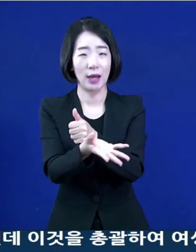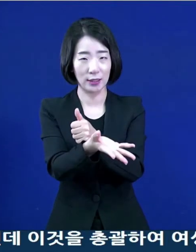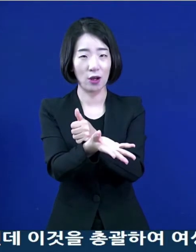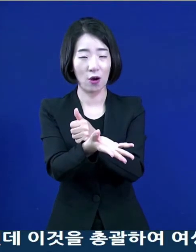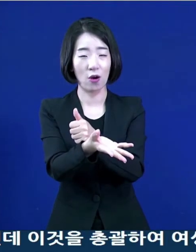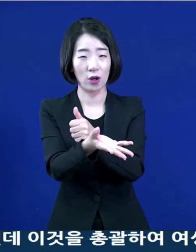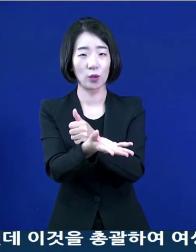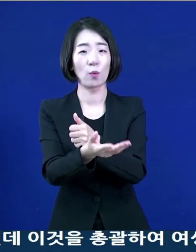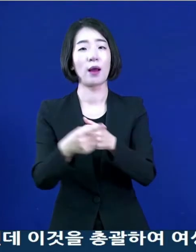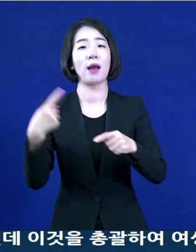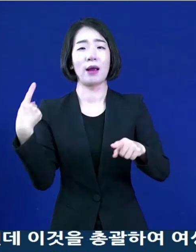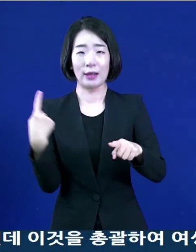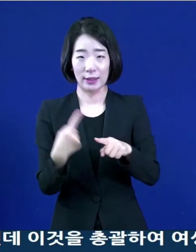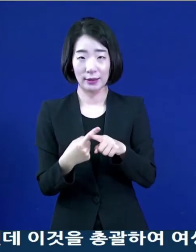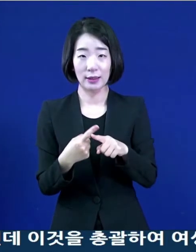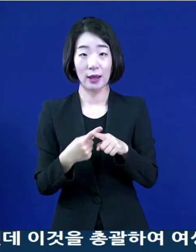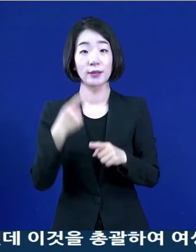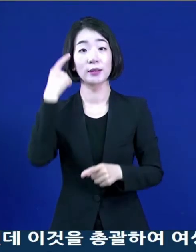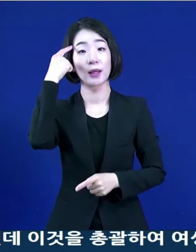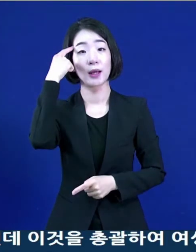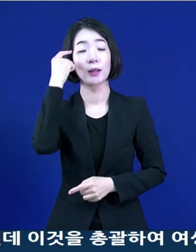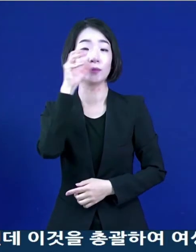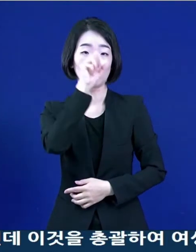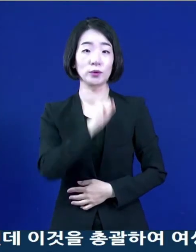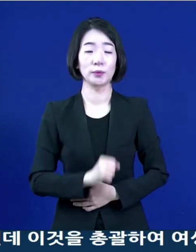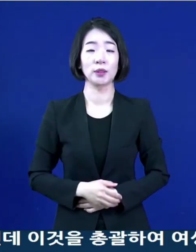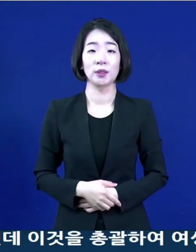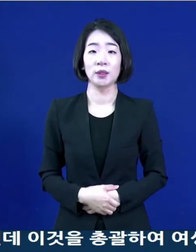좋은 모습이 되는 것이죠.